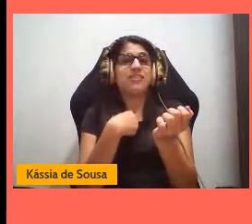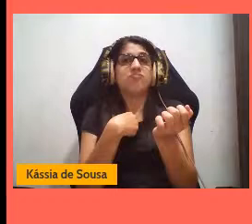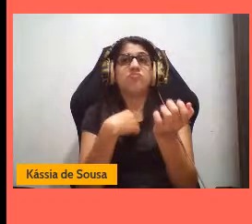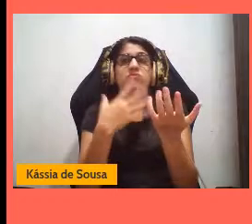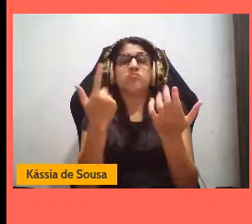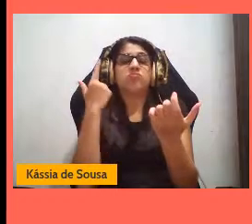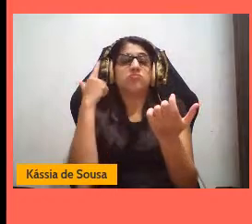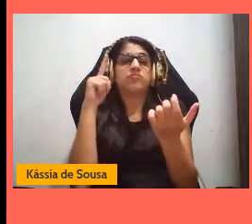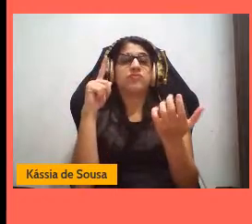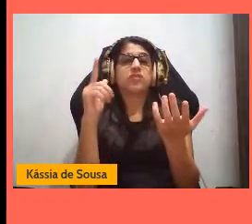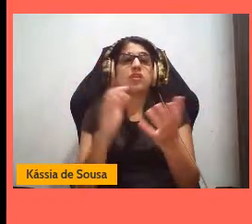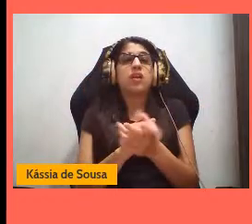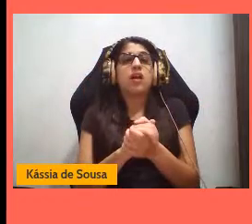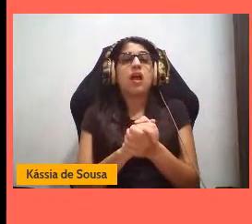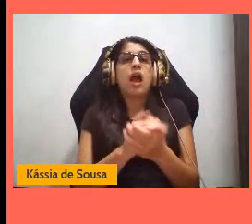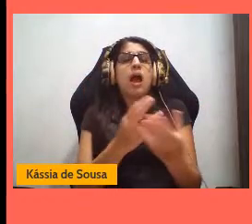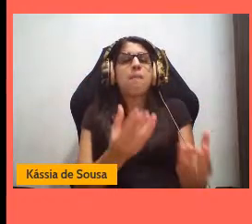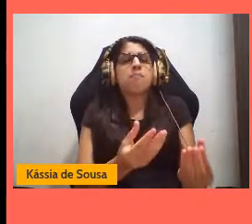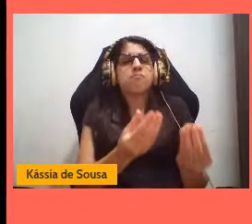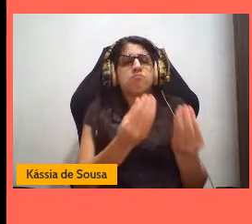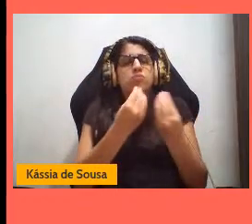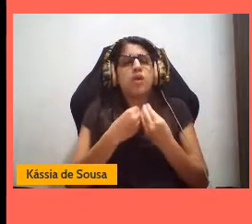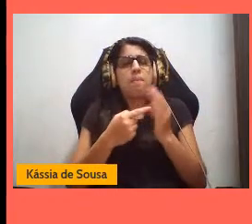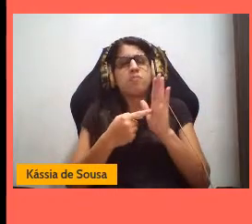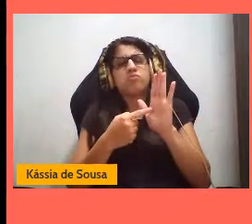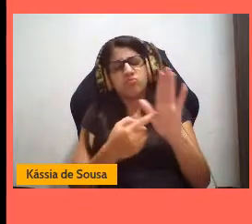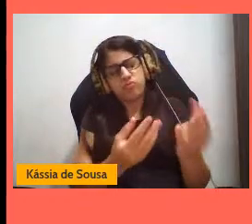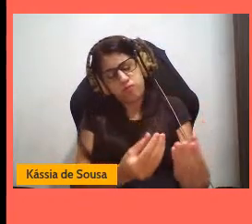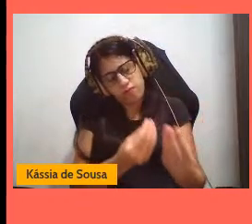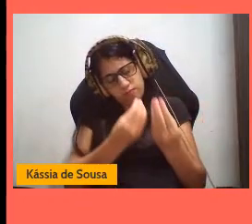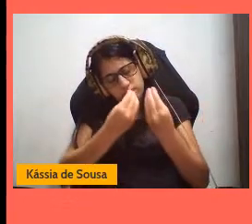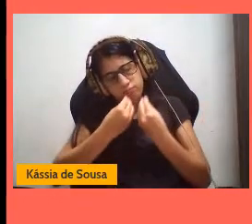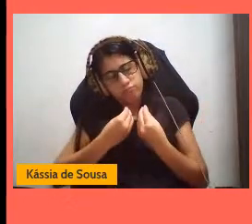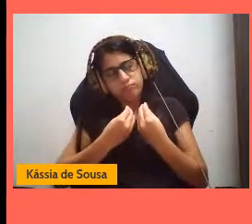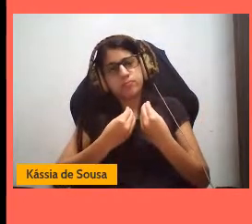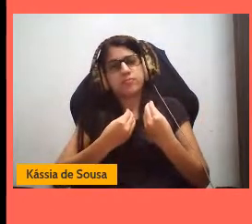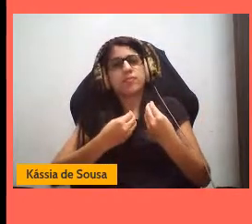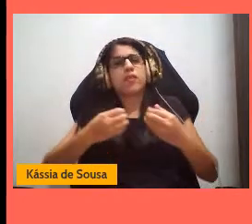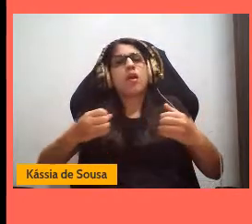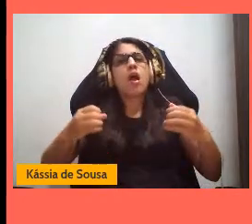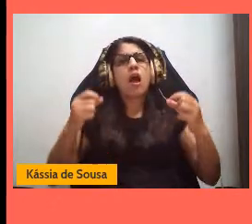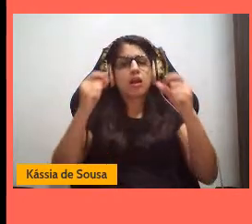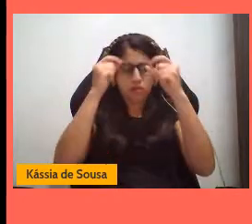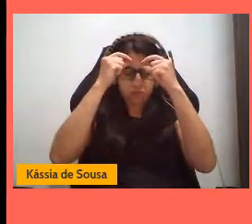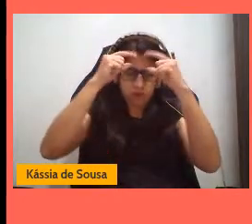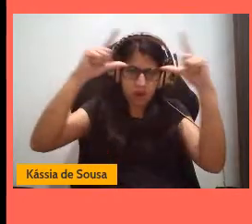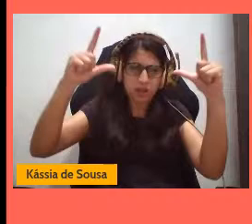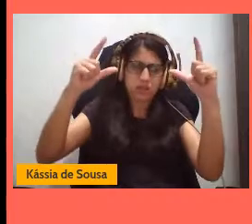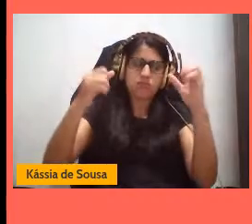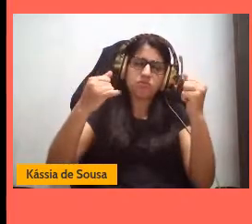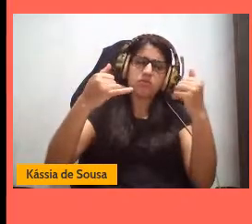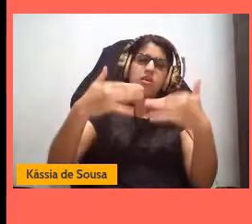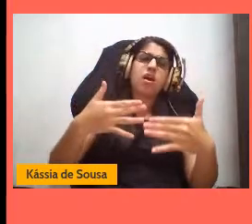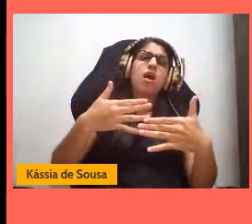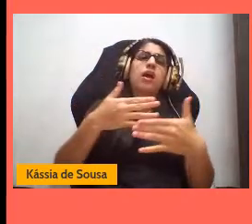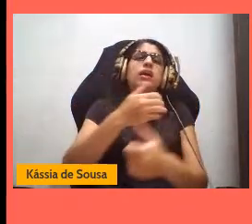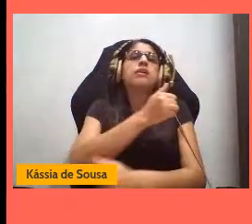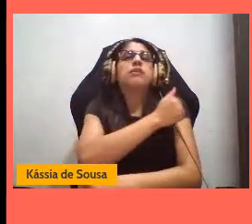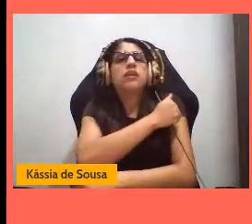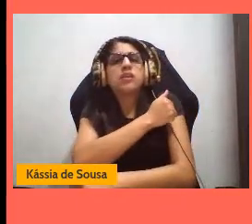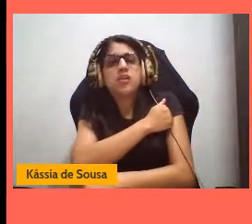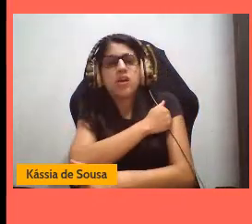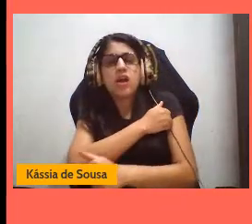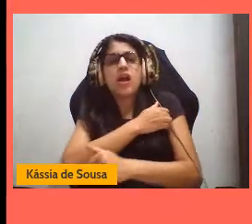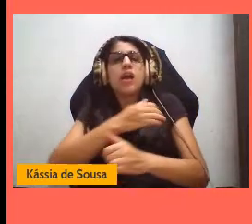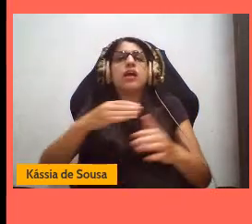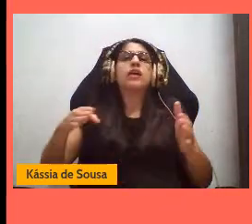veio para isso e eu sou muito grata mesmo. E aquelas pessoas, colegas que estão entrando agora,